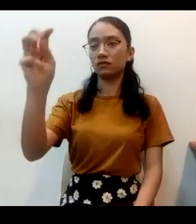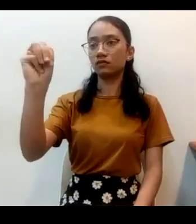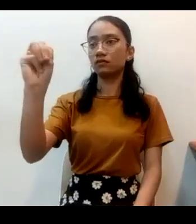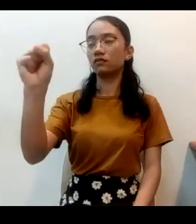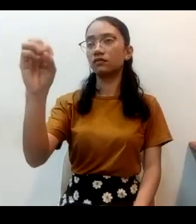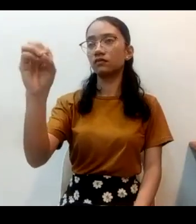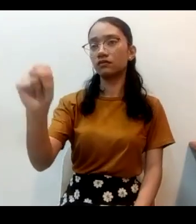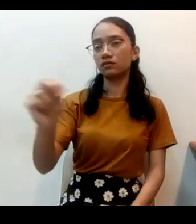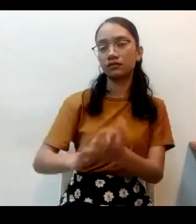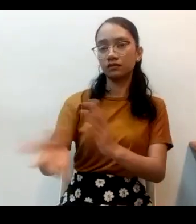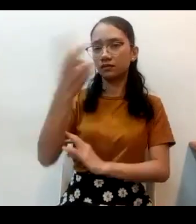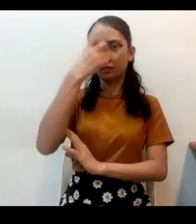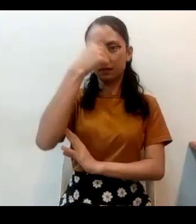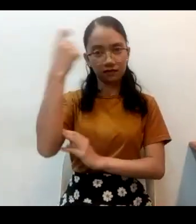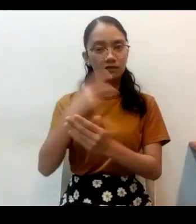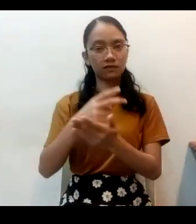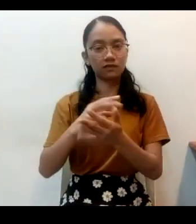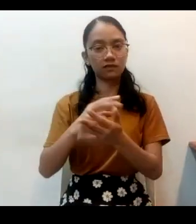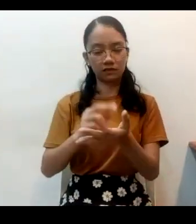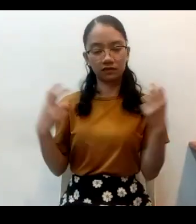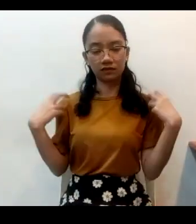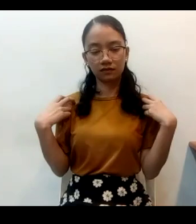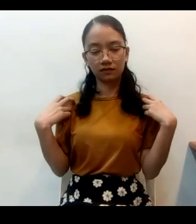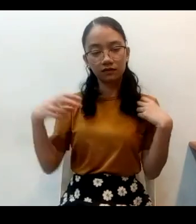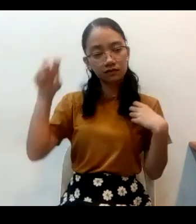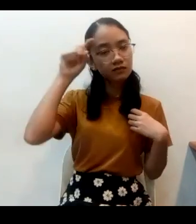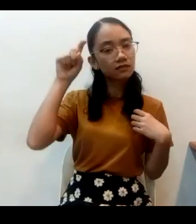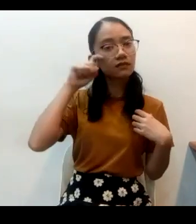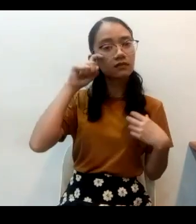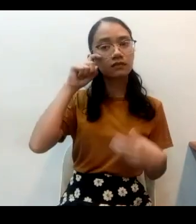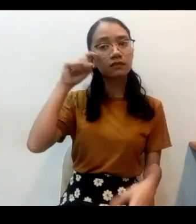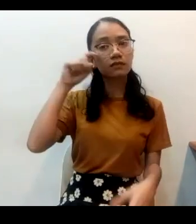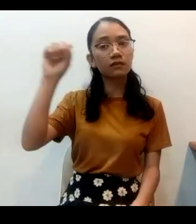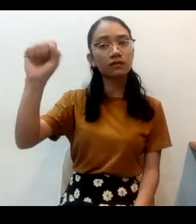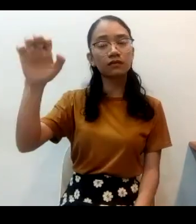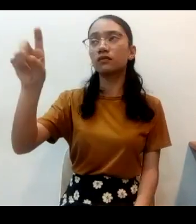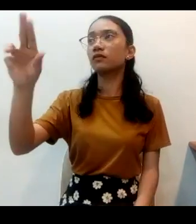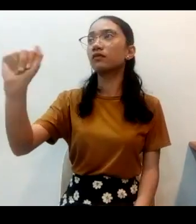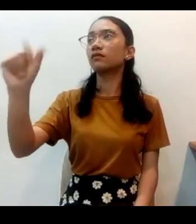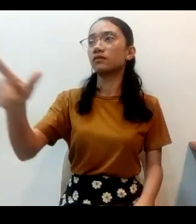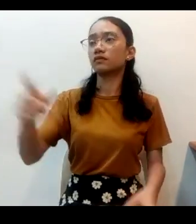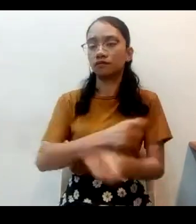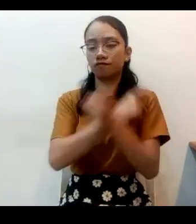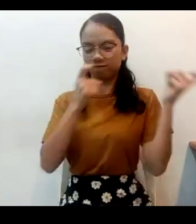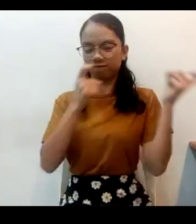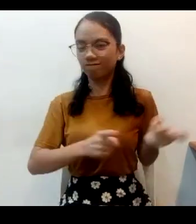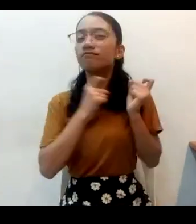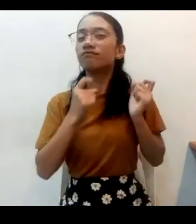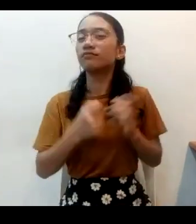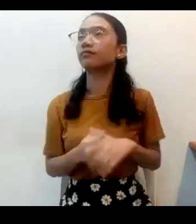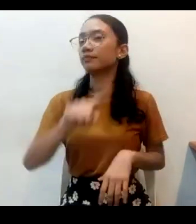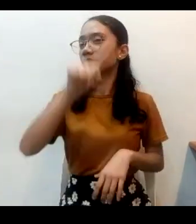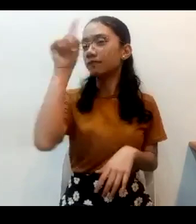na kasalanan. So even though we get salvation and open the spiritual eyes, if we commit a sin, and if we are tempted by